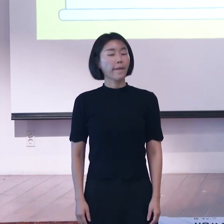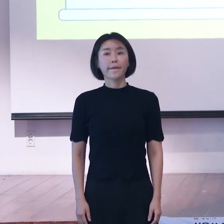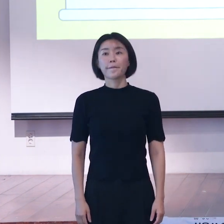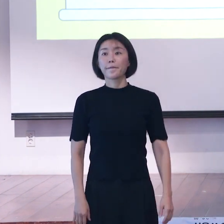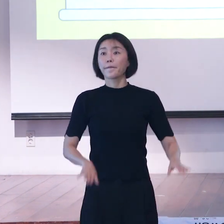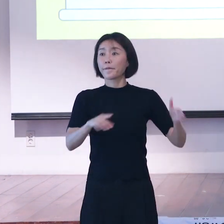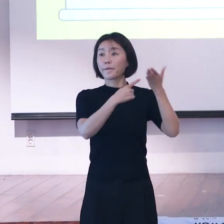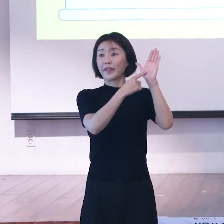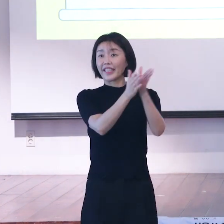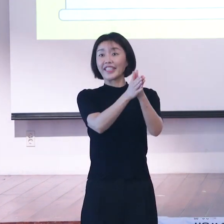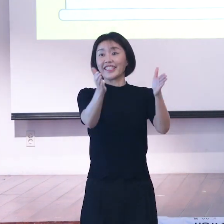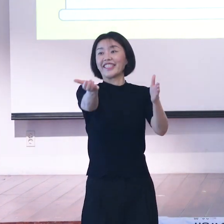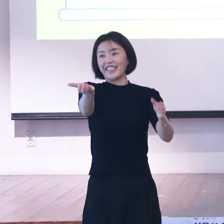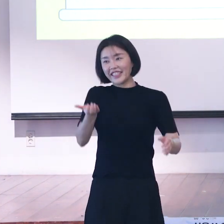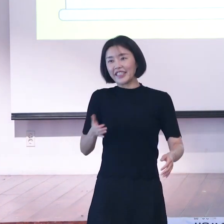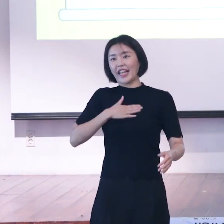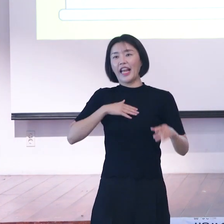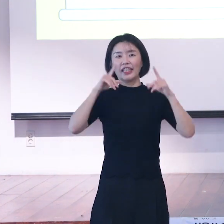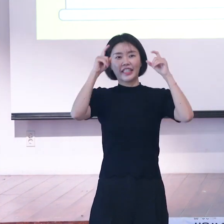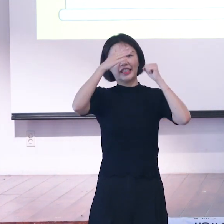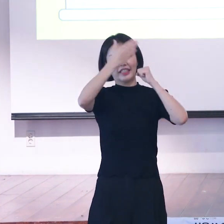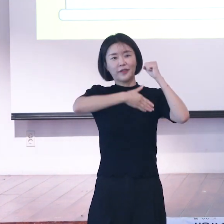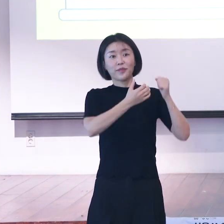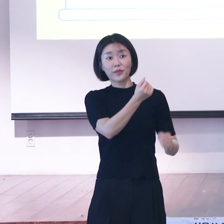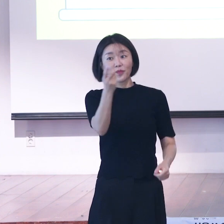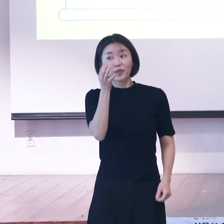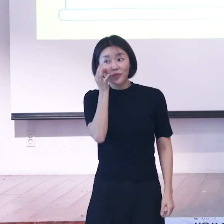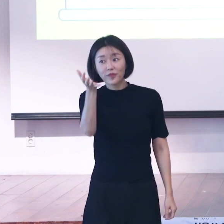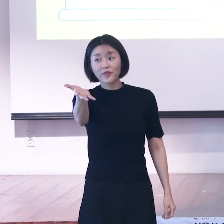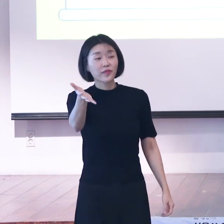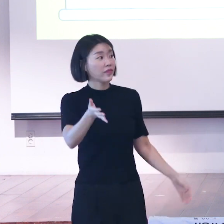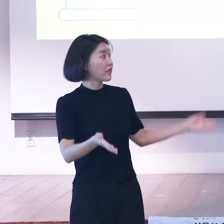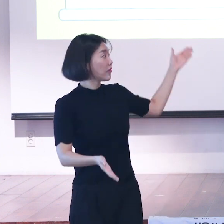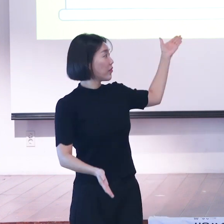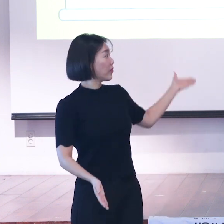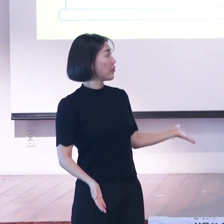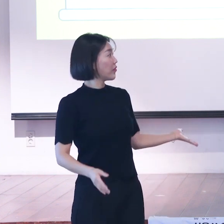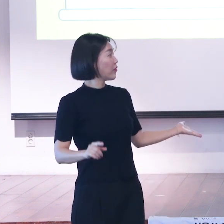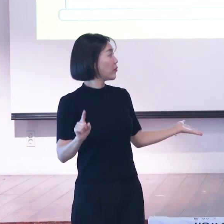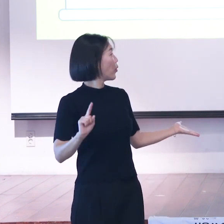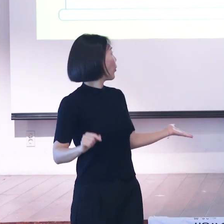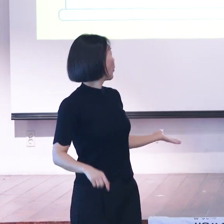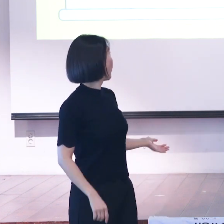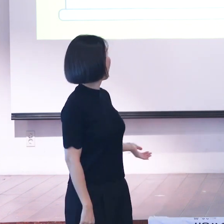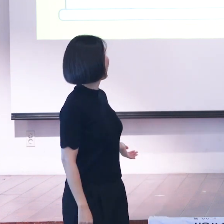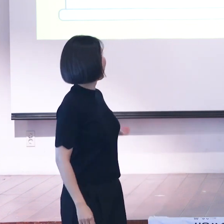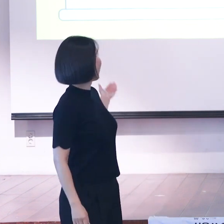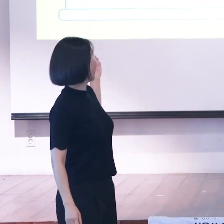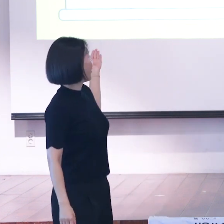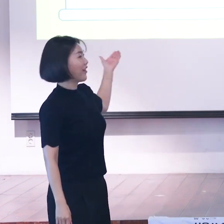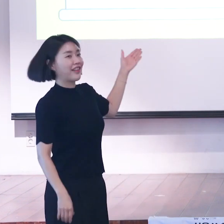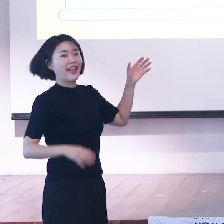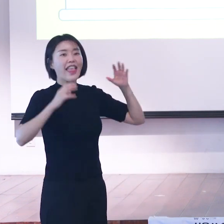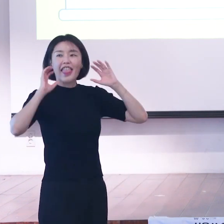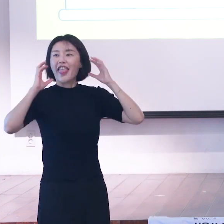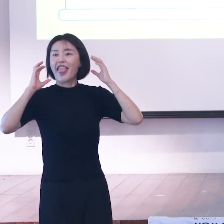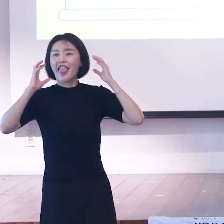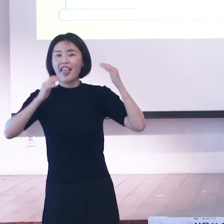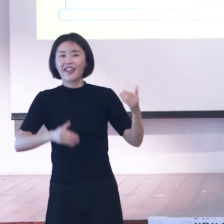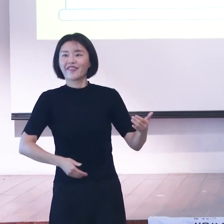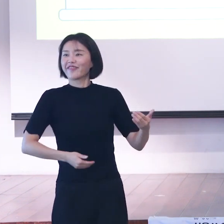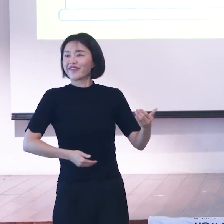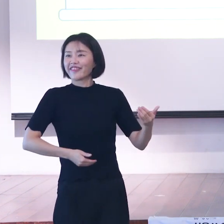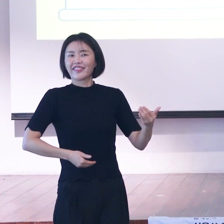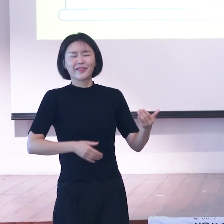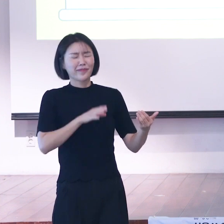제가 발제 시작 전에 사진을 준비했어요. 이 사진이 정말 너무 예쁜 천사